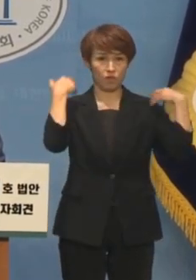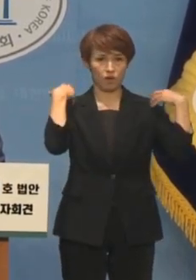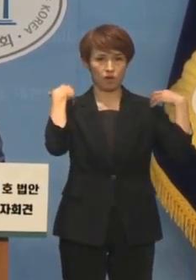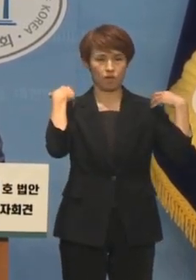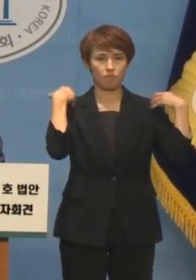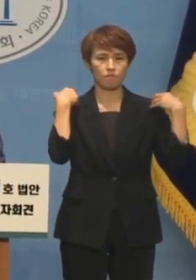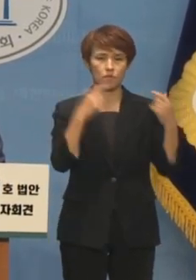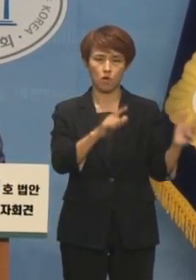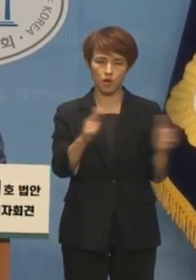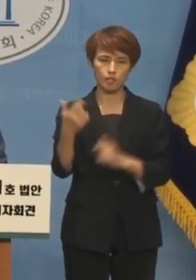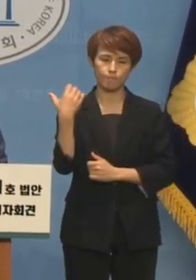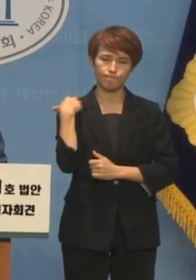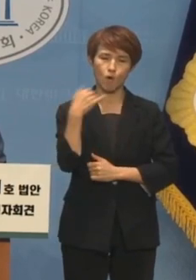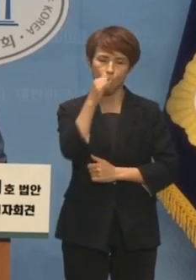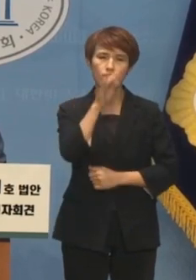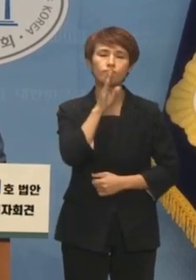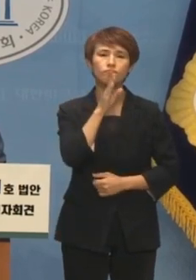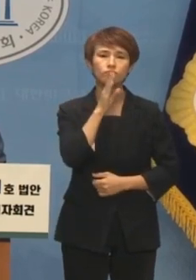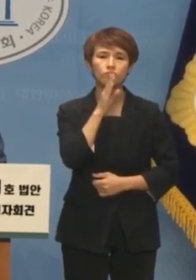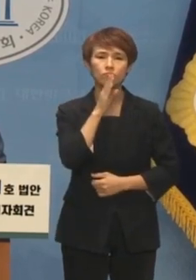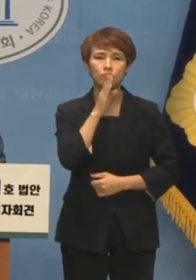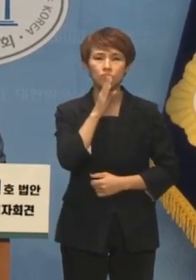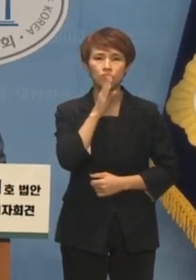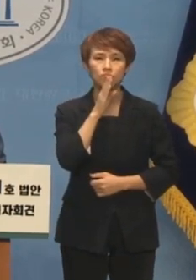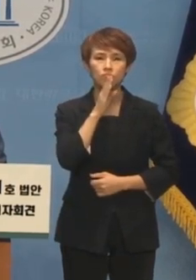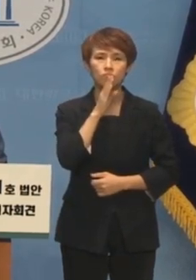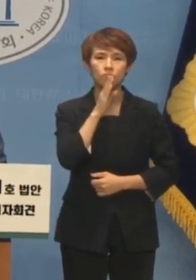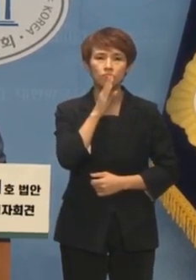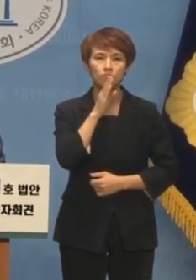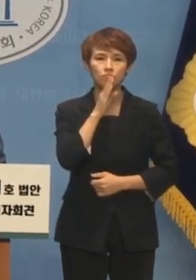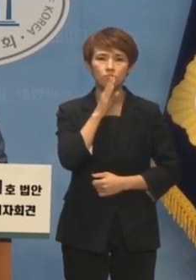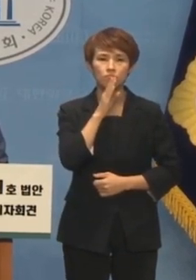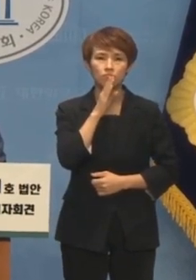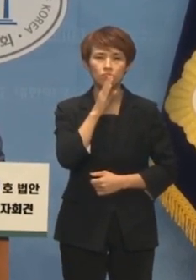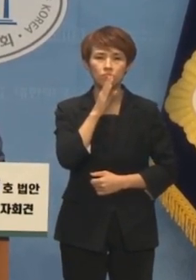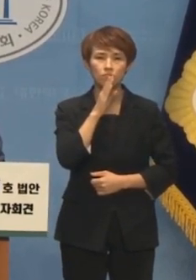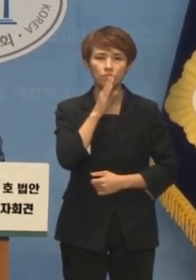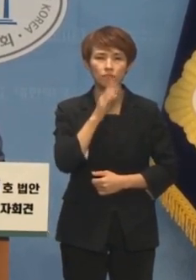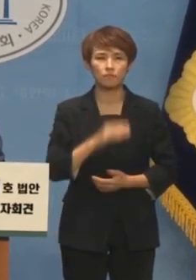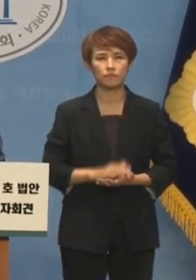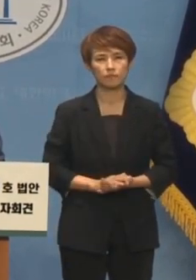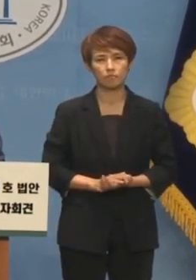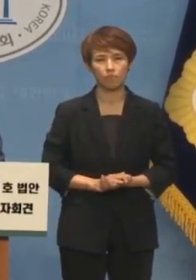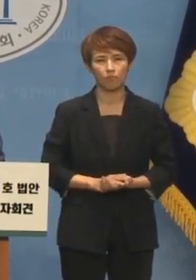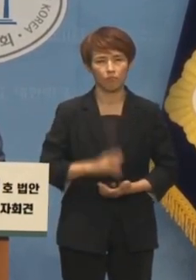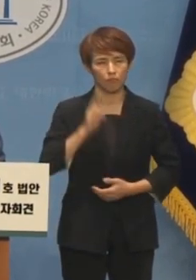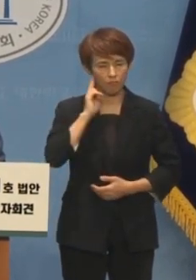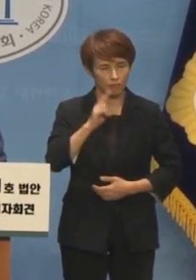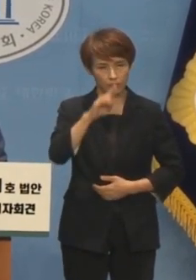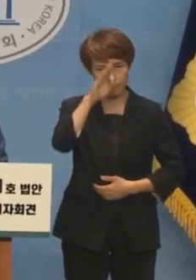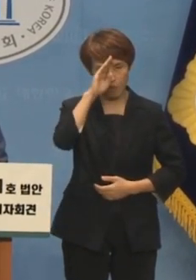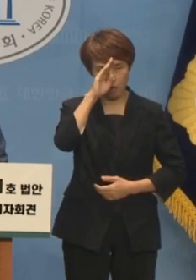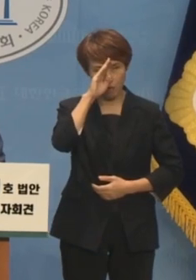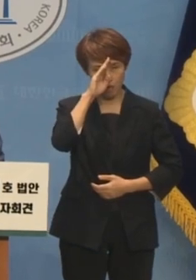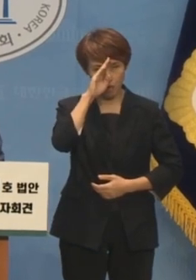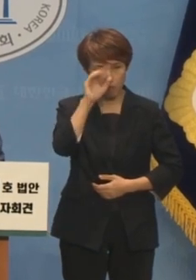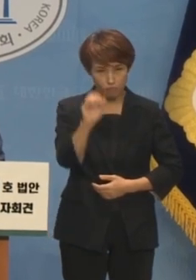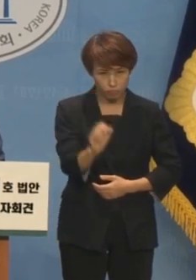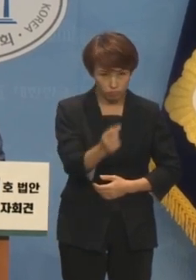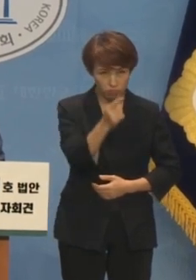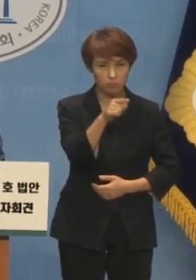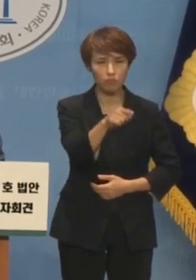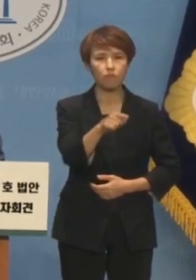가지 역할들을 해왔습니다. 실제로는 급성기 병상을 중심으로 해서 간호간병